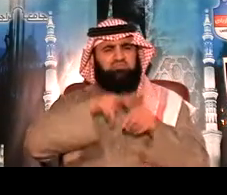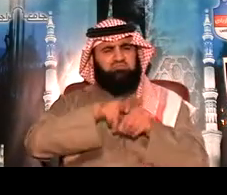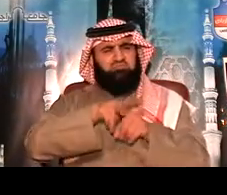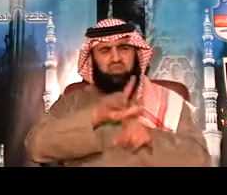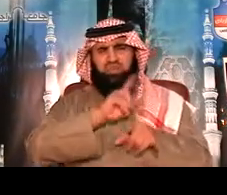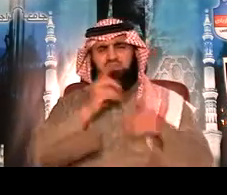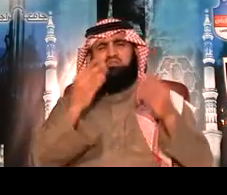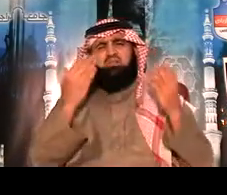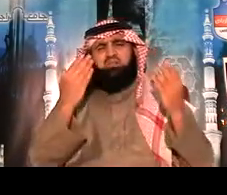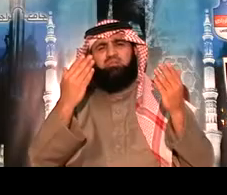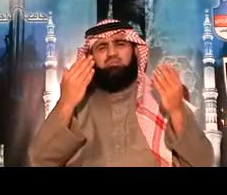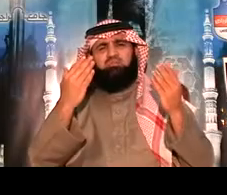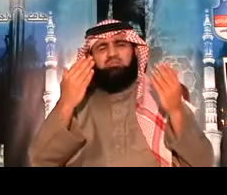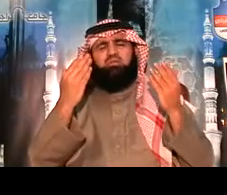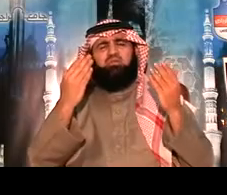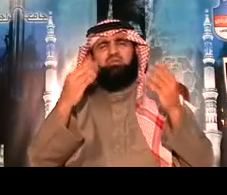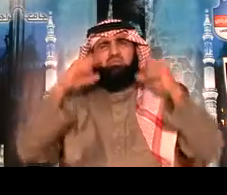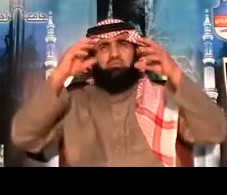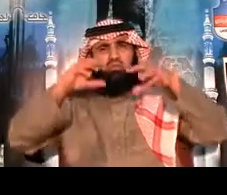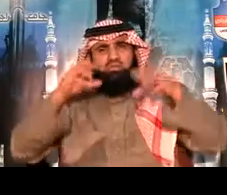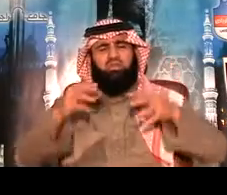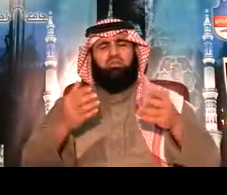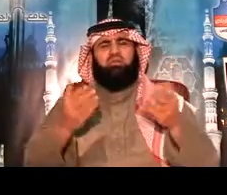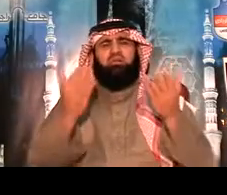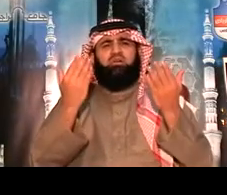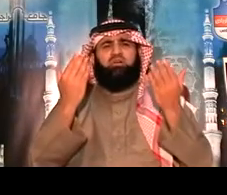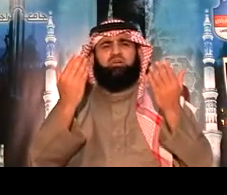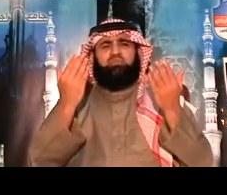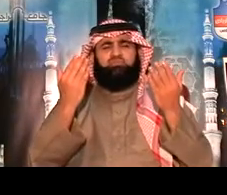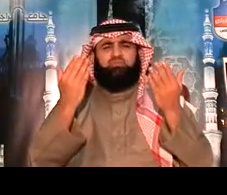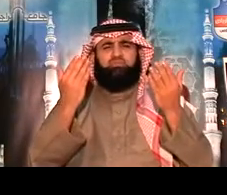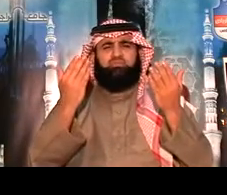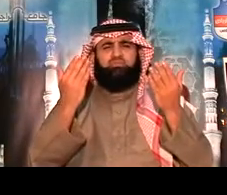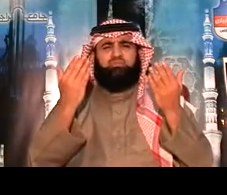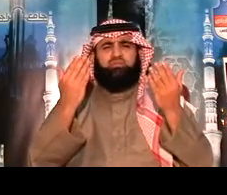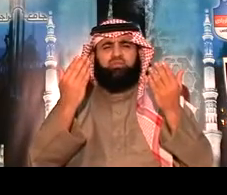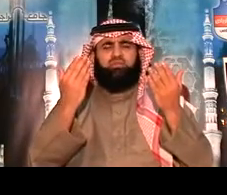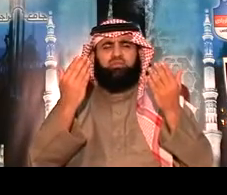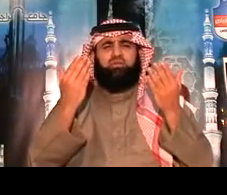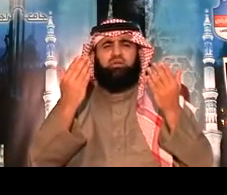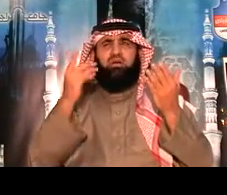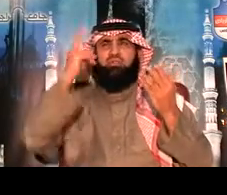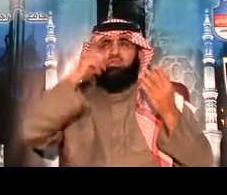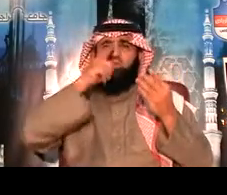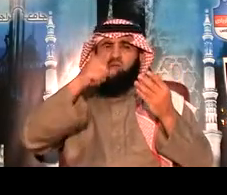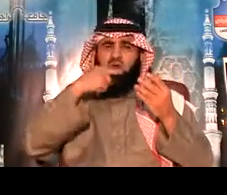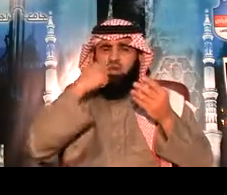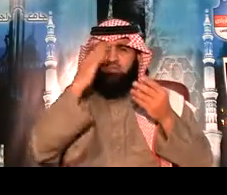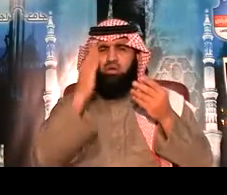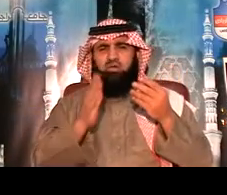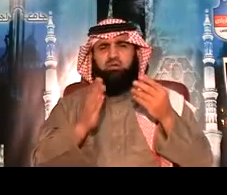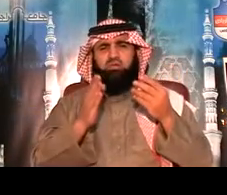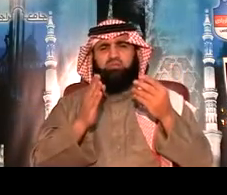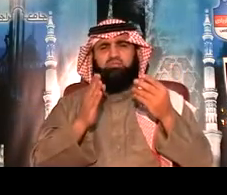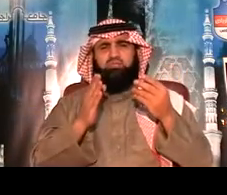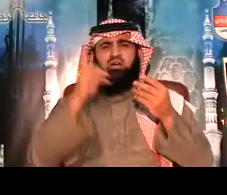أغثنا، اللهم أغثنا، اللهم إنك قلت وقولك الحق، ورحمتي